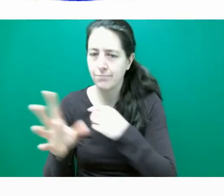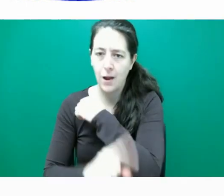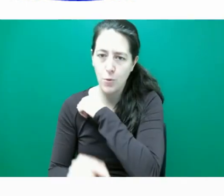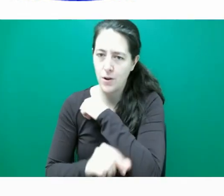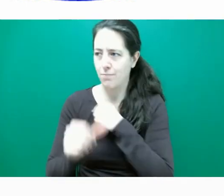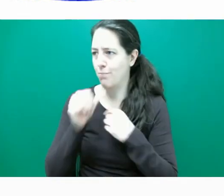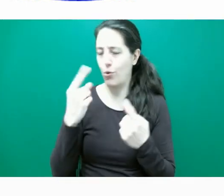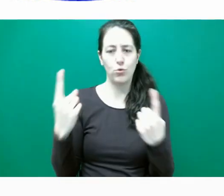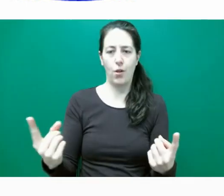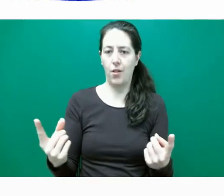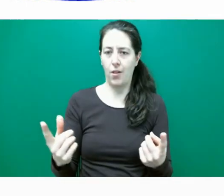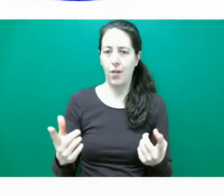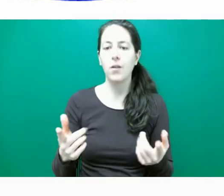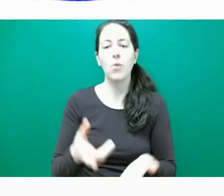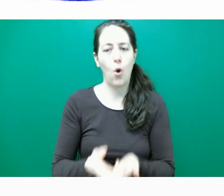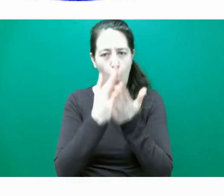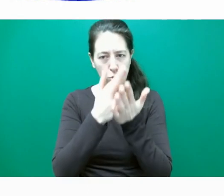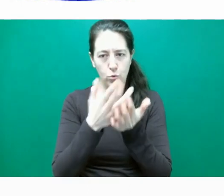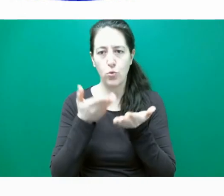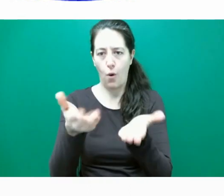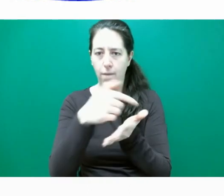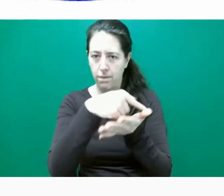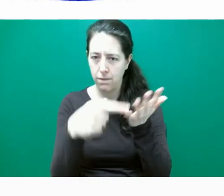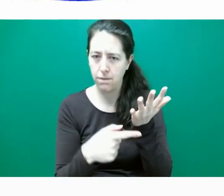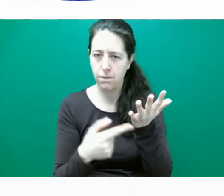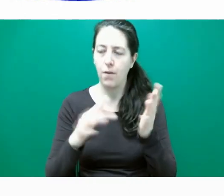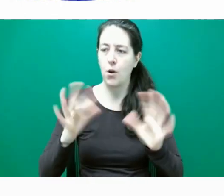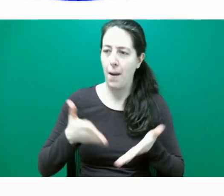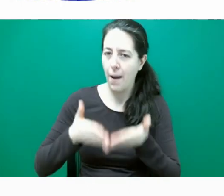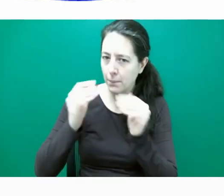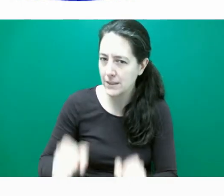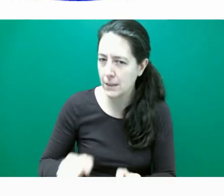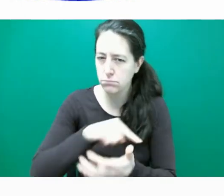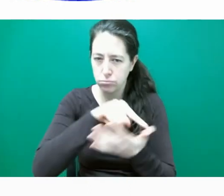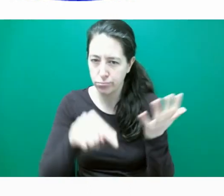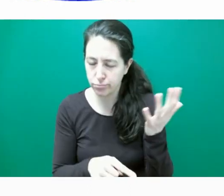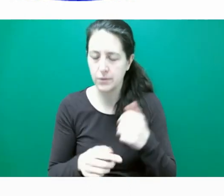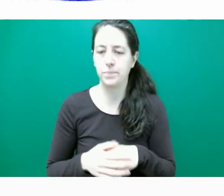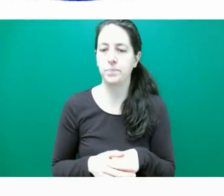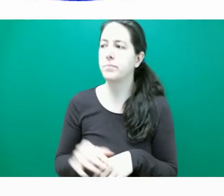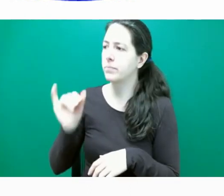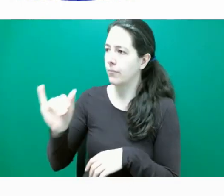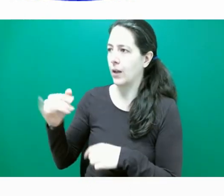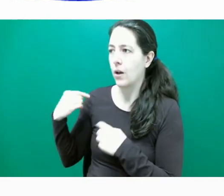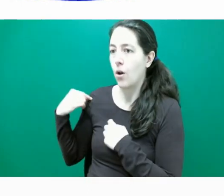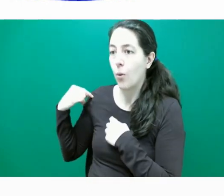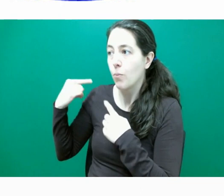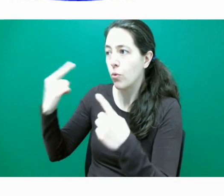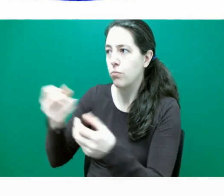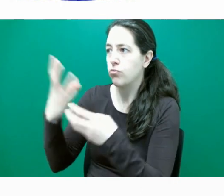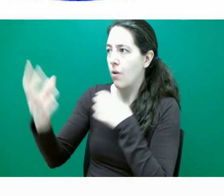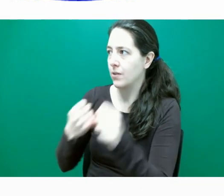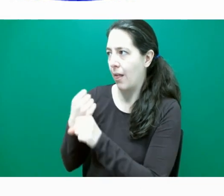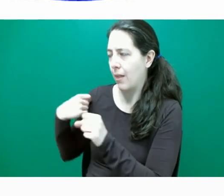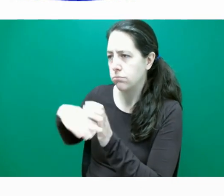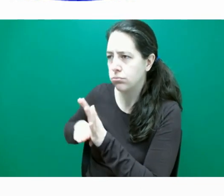seul. Voici les ressources et voici comment on peut vous aider. On part quand même de loin. On a fait beaucoup de chemin dans les dernières années au